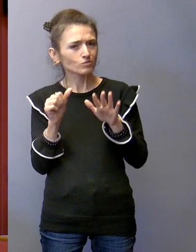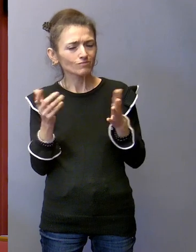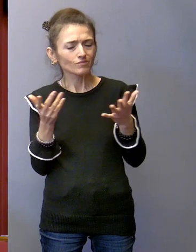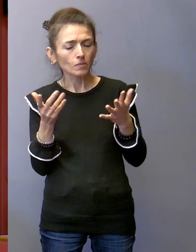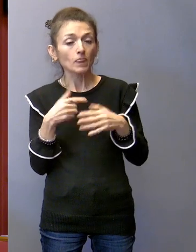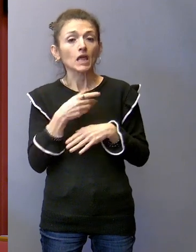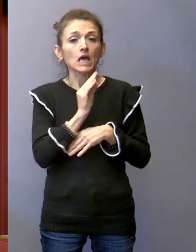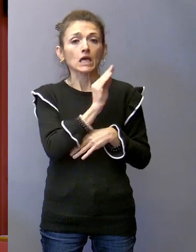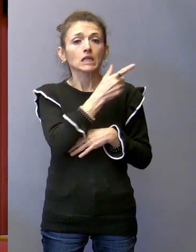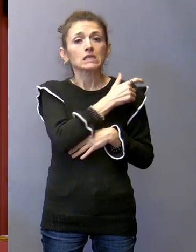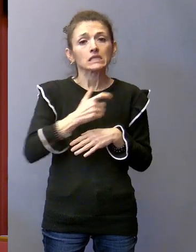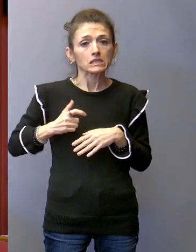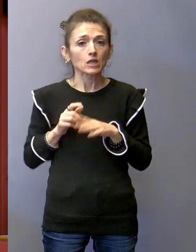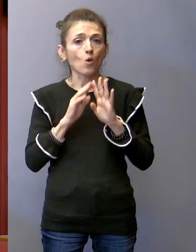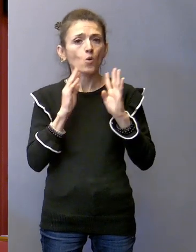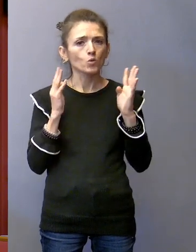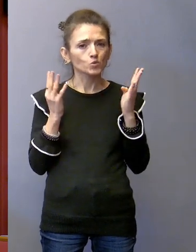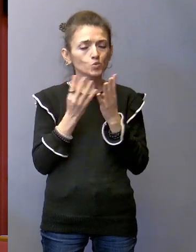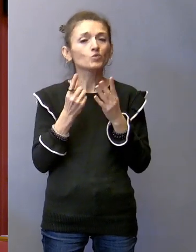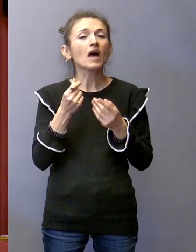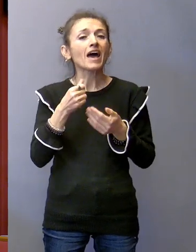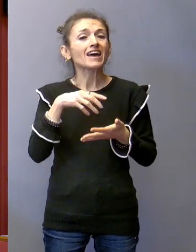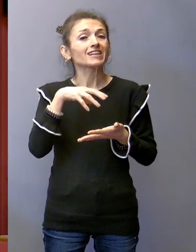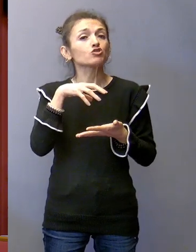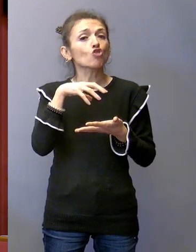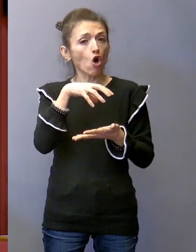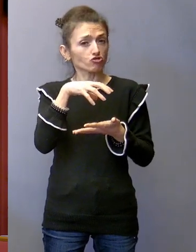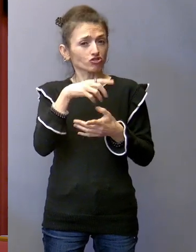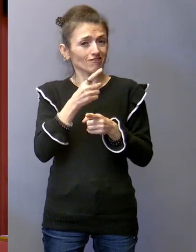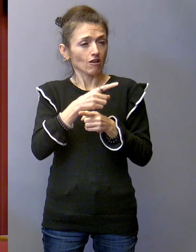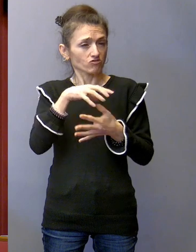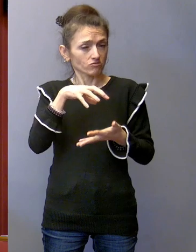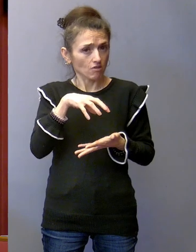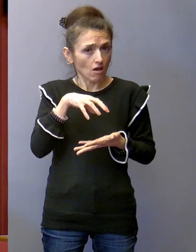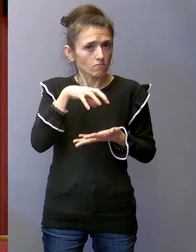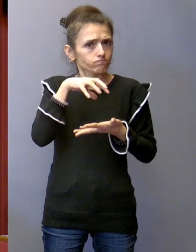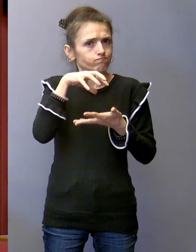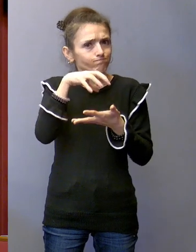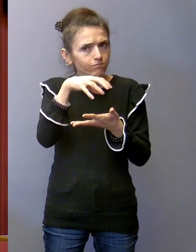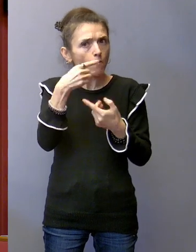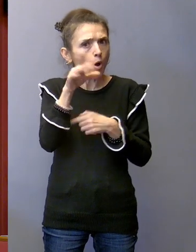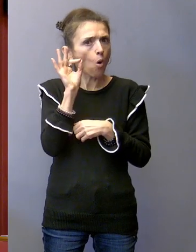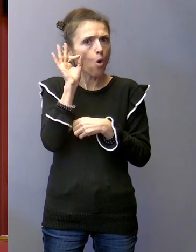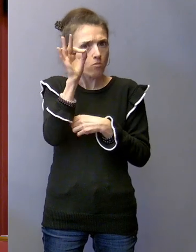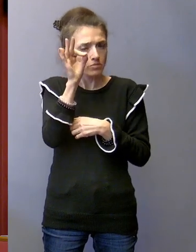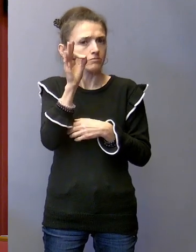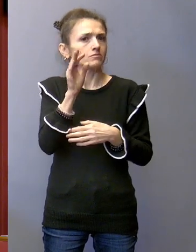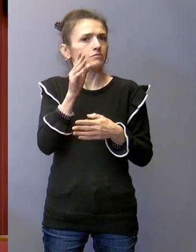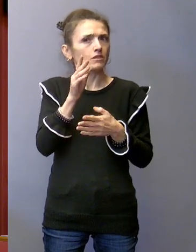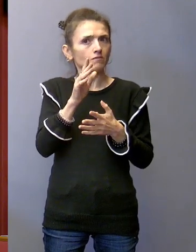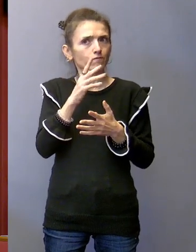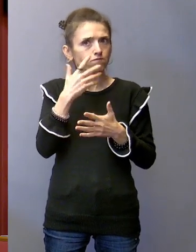impegnarsi Quindi con l'aggiunta a destinare le risorse necessarie per perseguire dei tuo obiettivo a partire dalla prossima